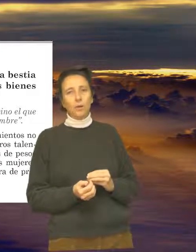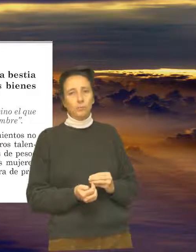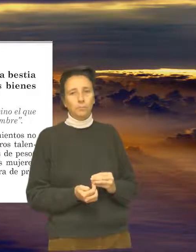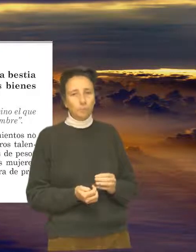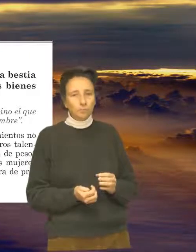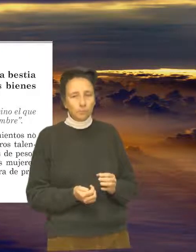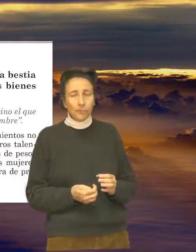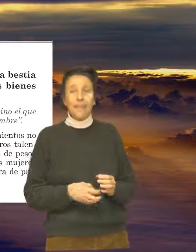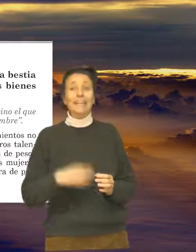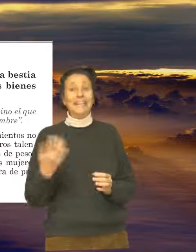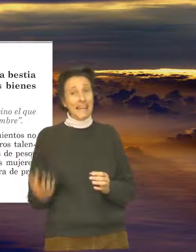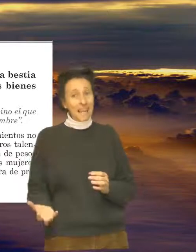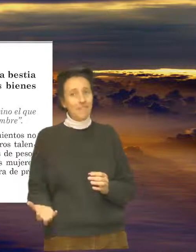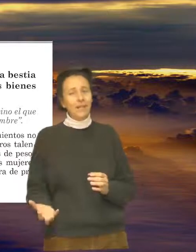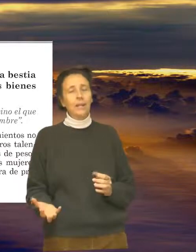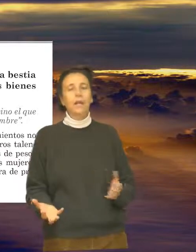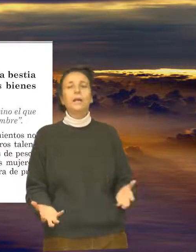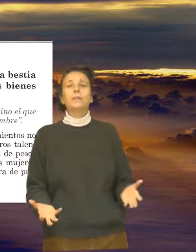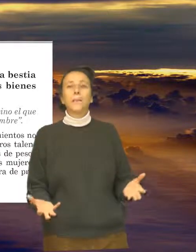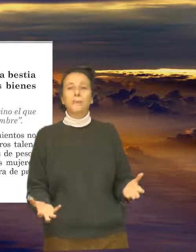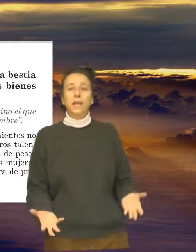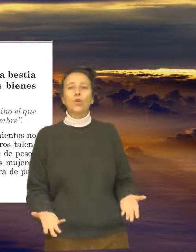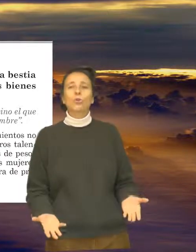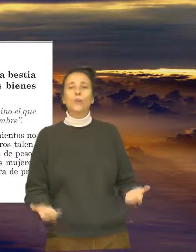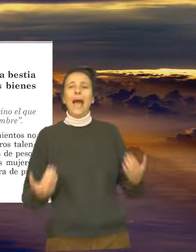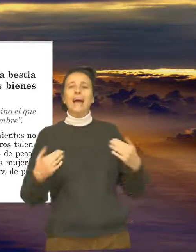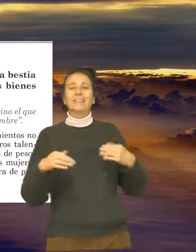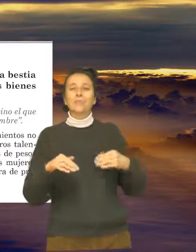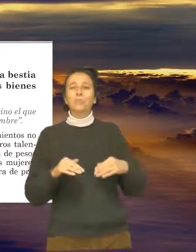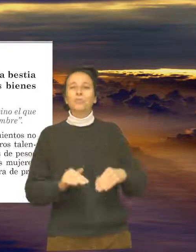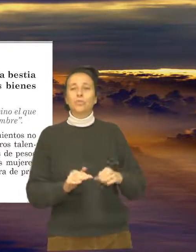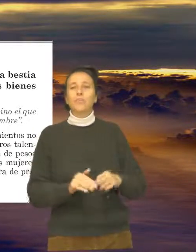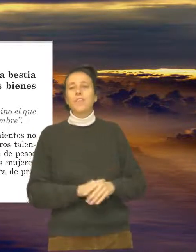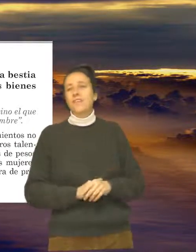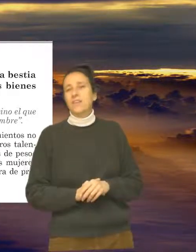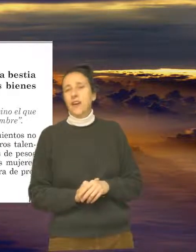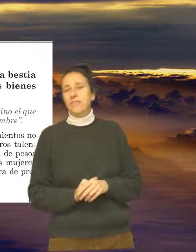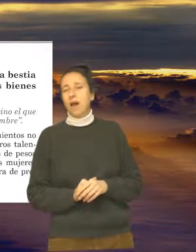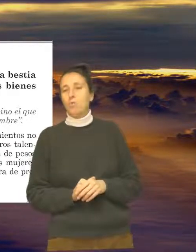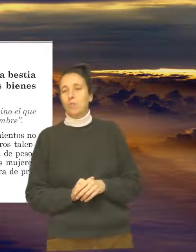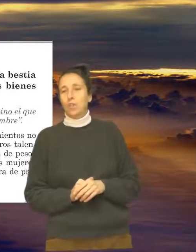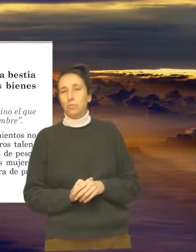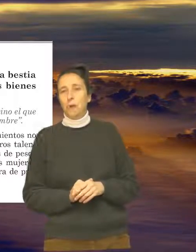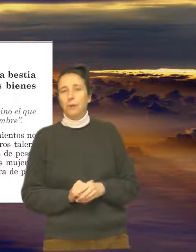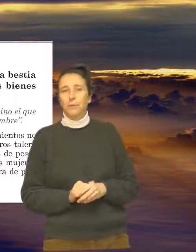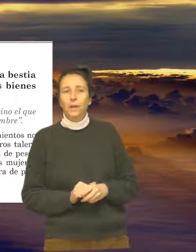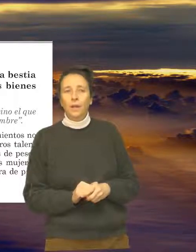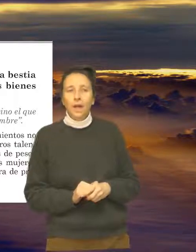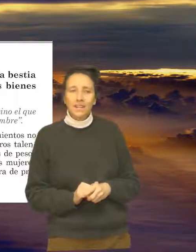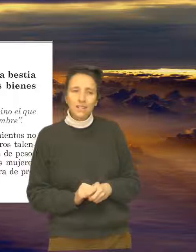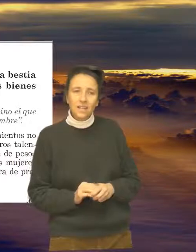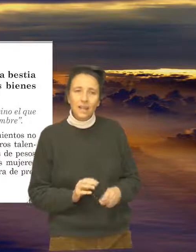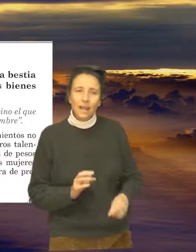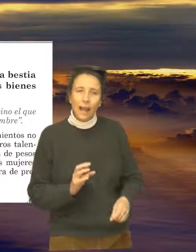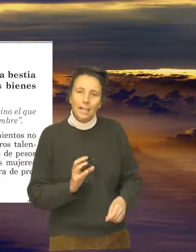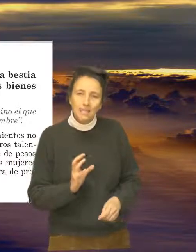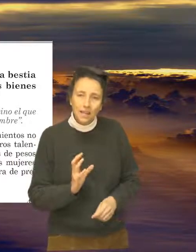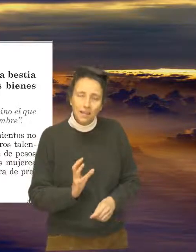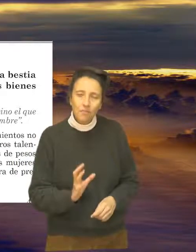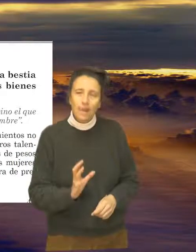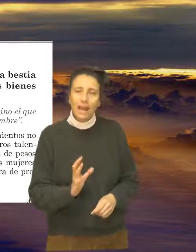en la lección, que tiene que ver también con una atribución de deidad a un ser humano. Así